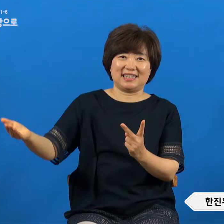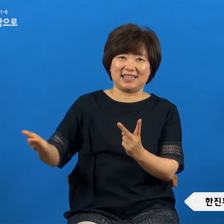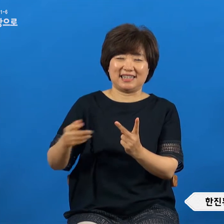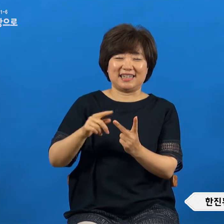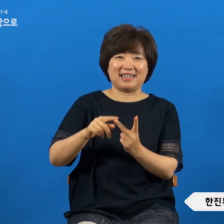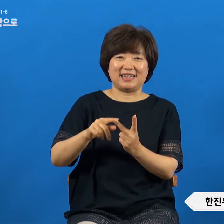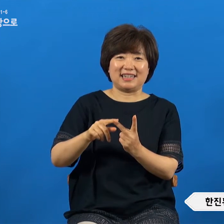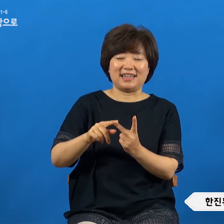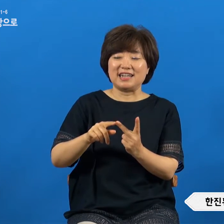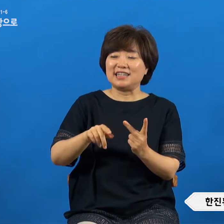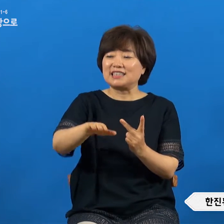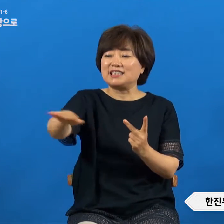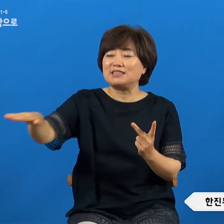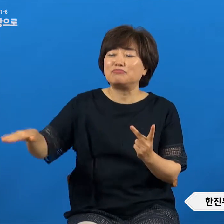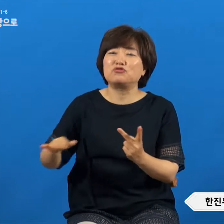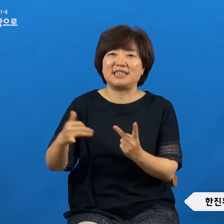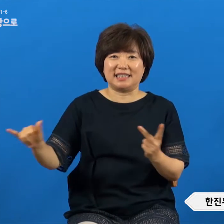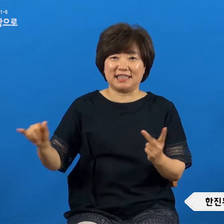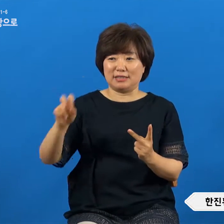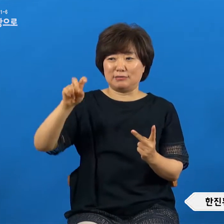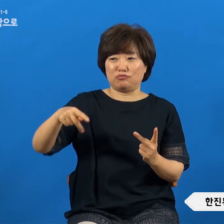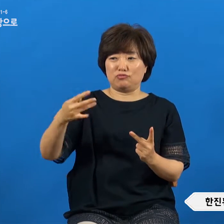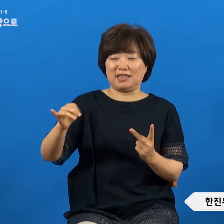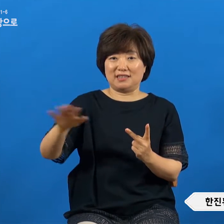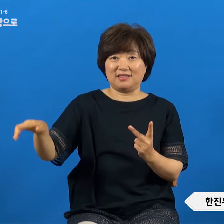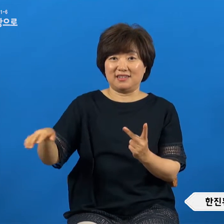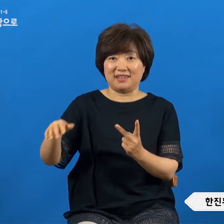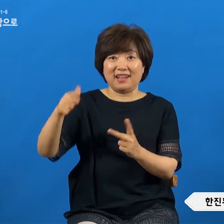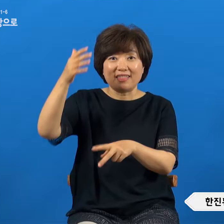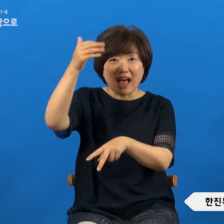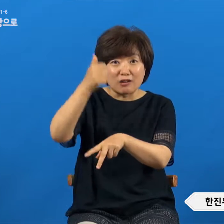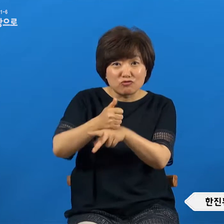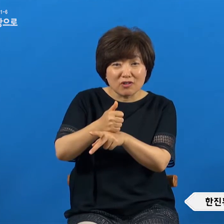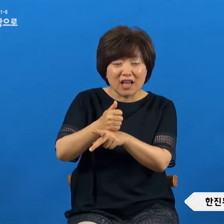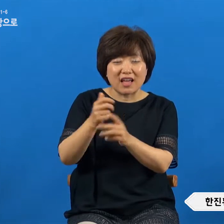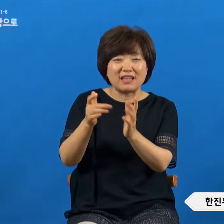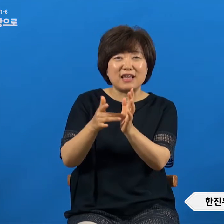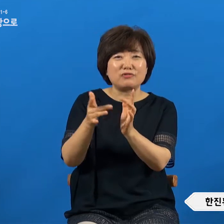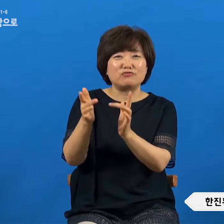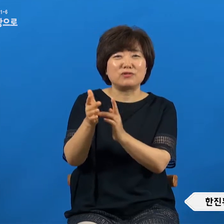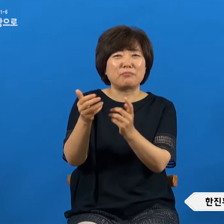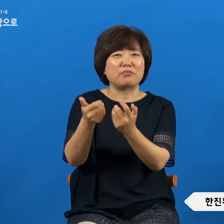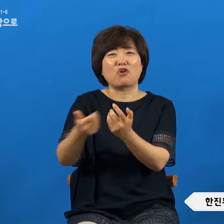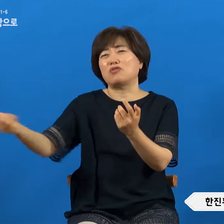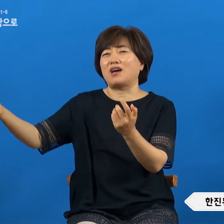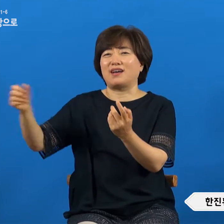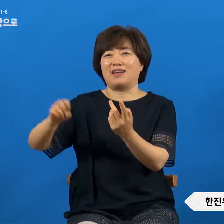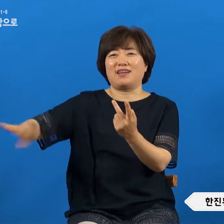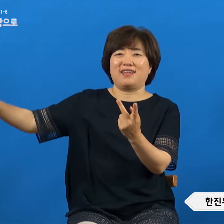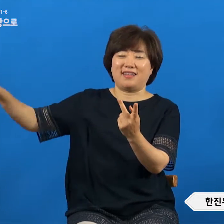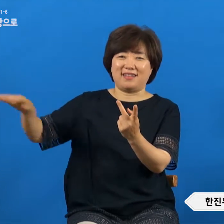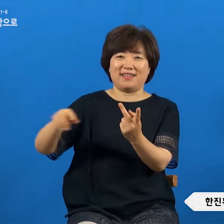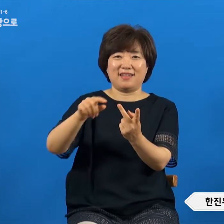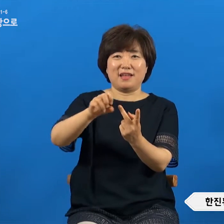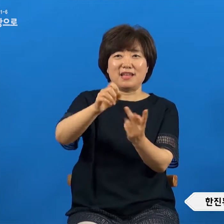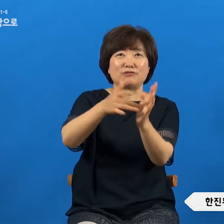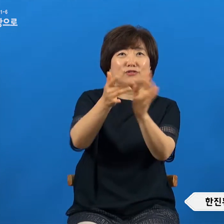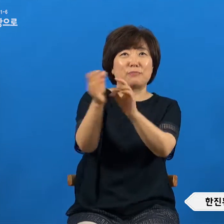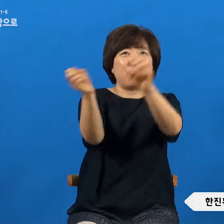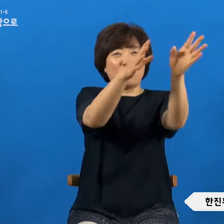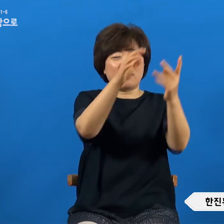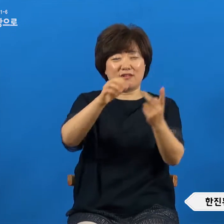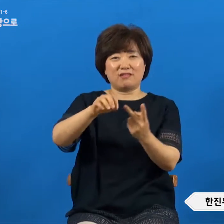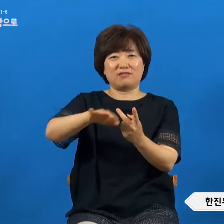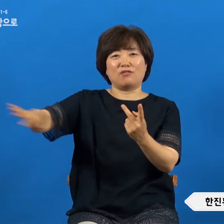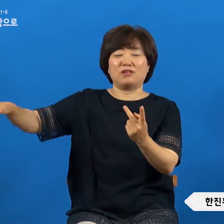성경을 잘 보면 그 무리들은 결국은 예수님을 다 떠나는 것을 보게 됩니다. 자기 생각대로 안